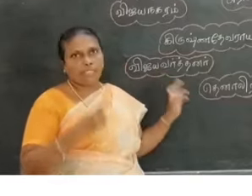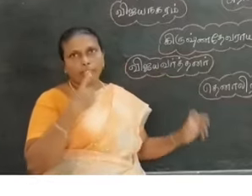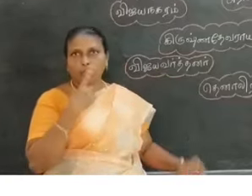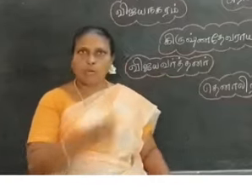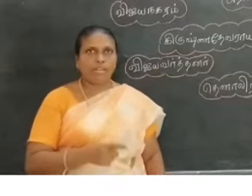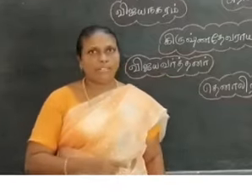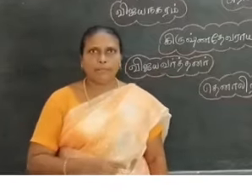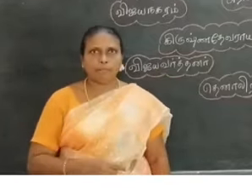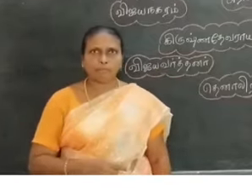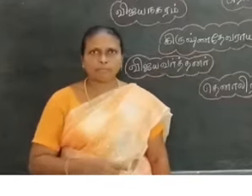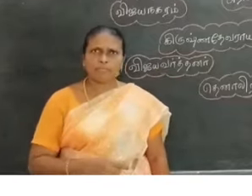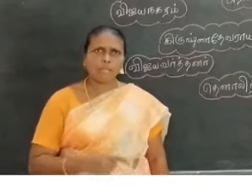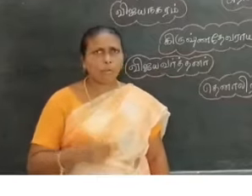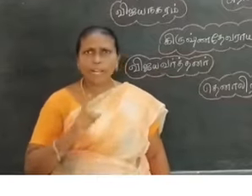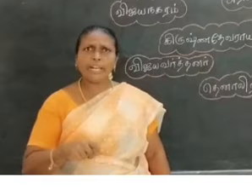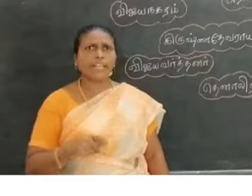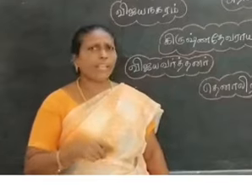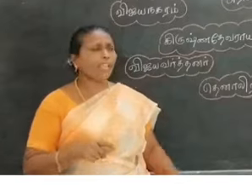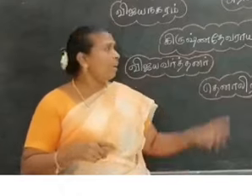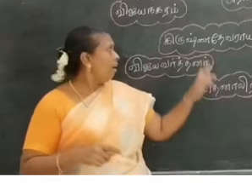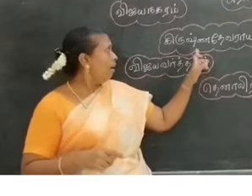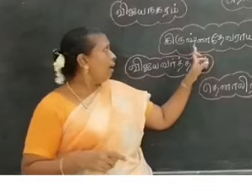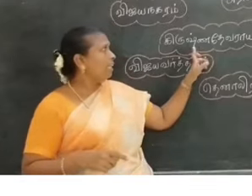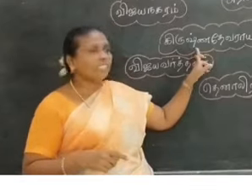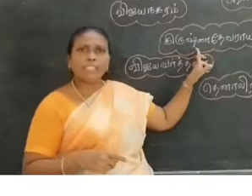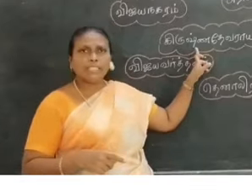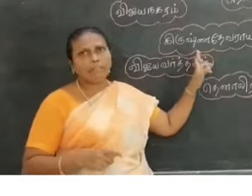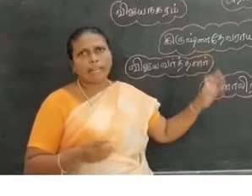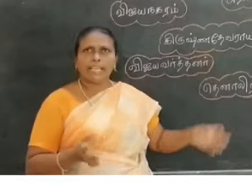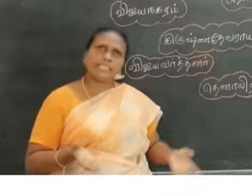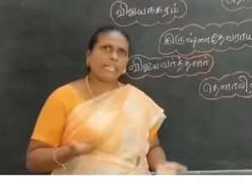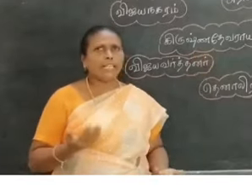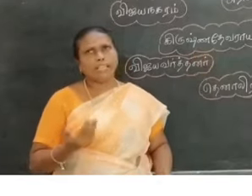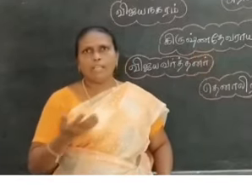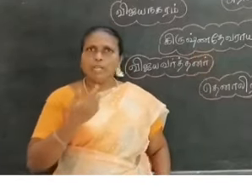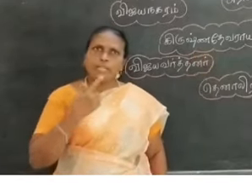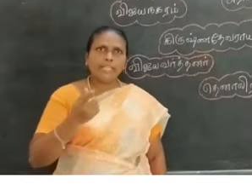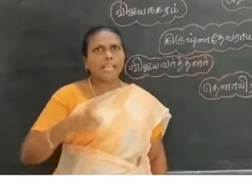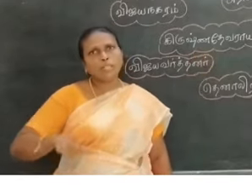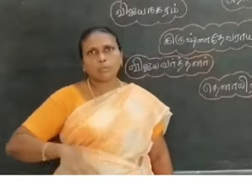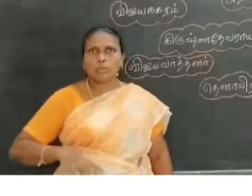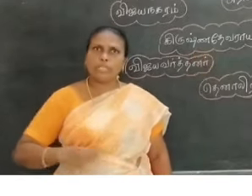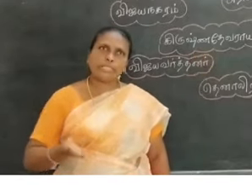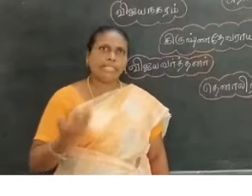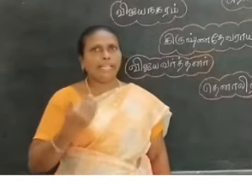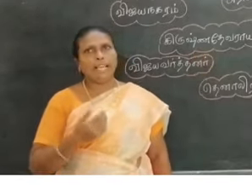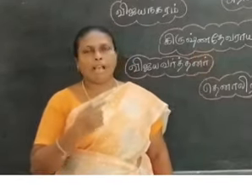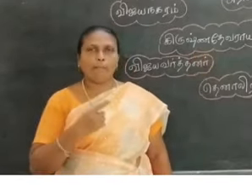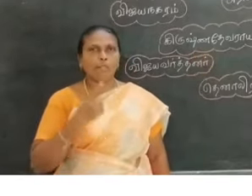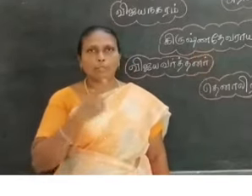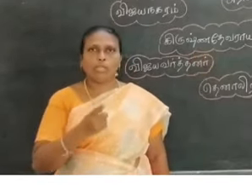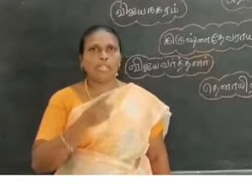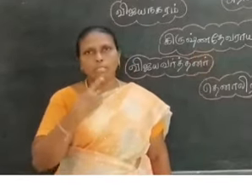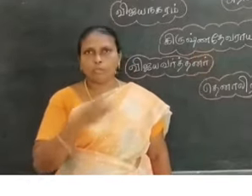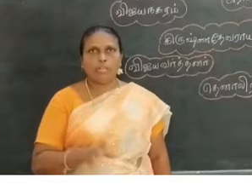விஜயவர்தனர் சொன்னாரு. உடனே கிருஷ்ணதேவராய சரி நீங்க சோதனை செய்யுங்க அப்படின்னு சொல்லி